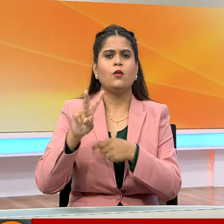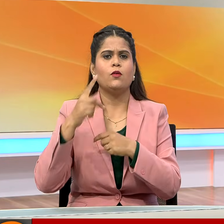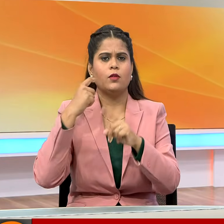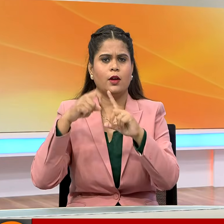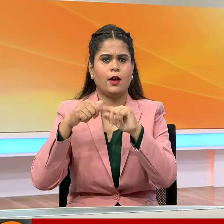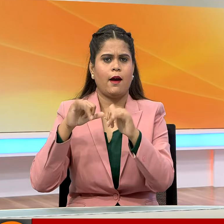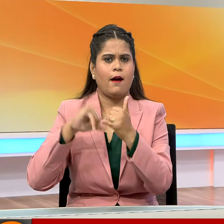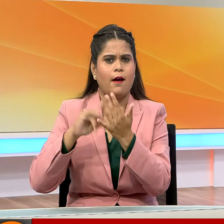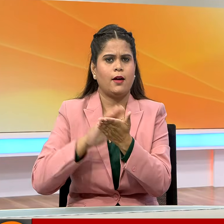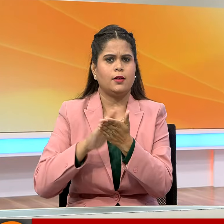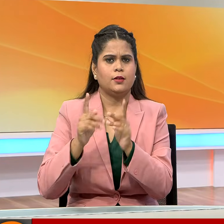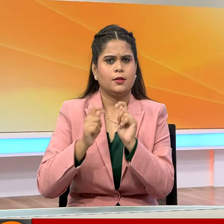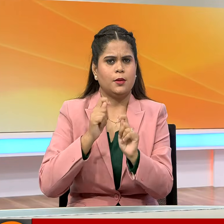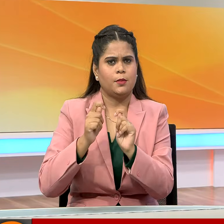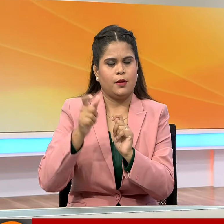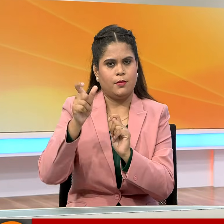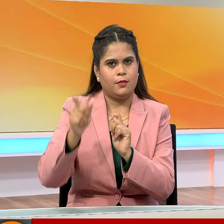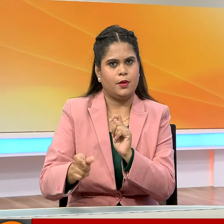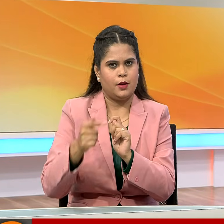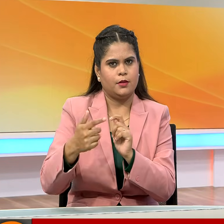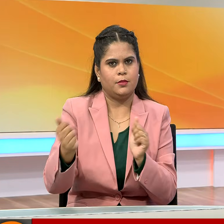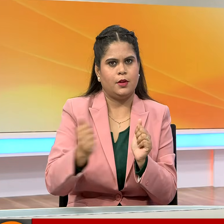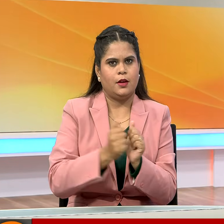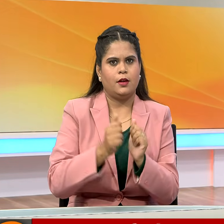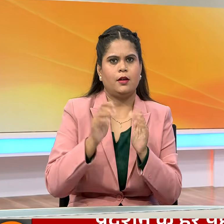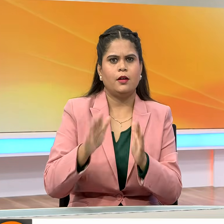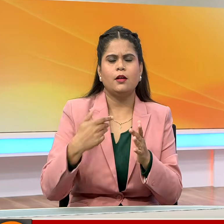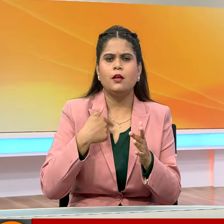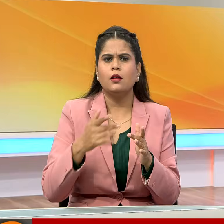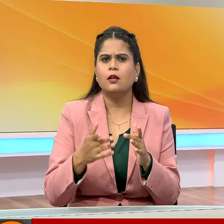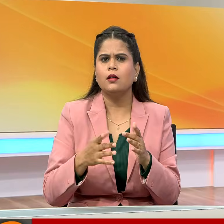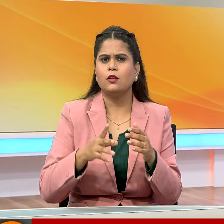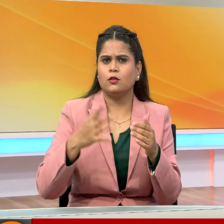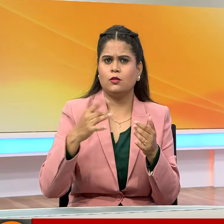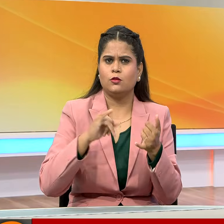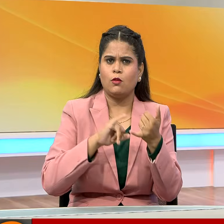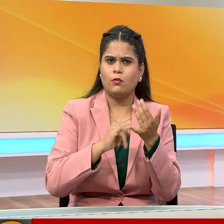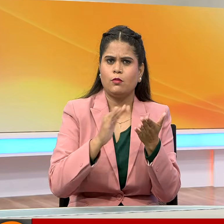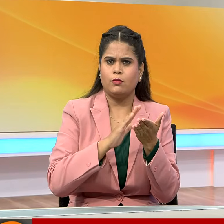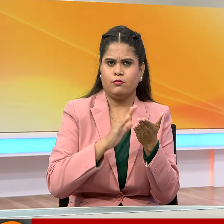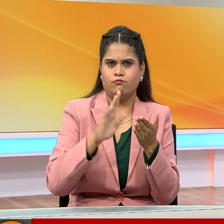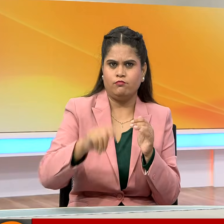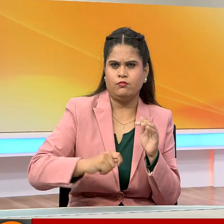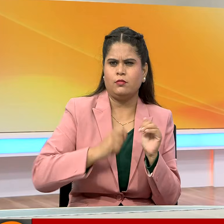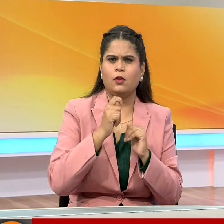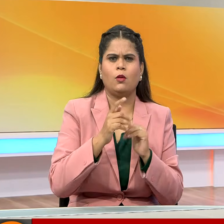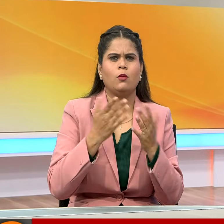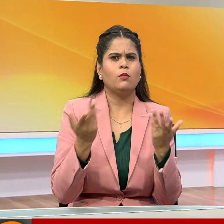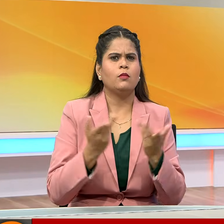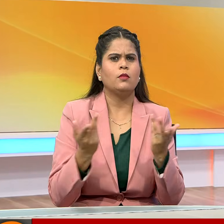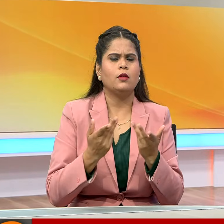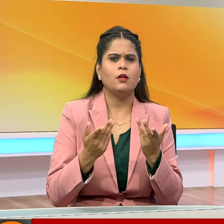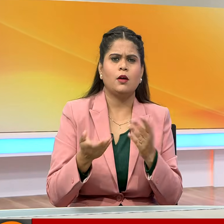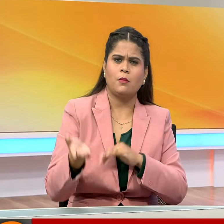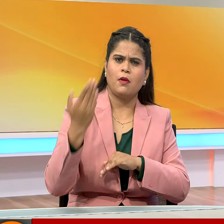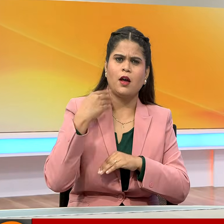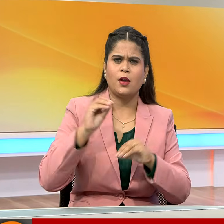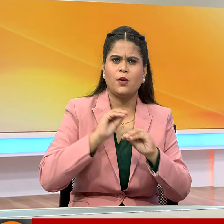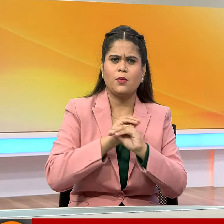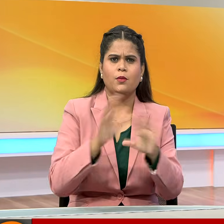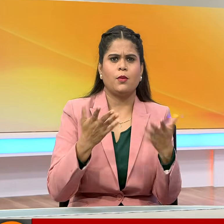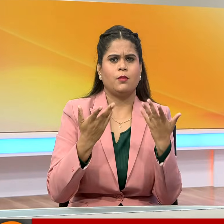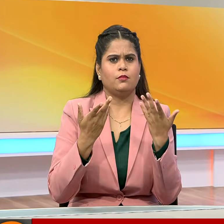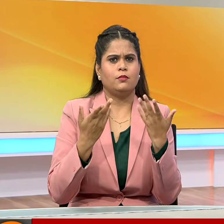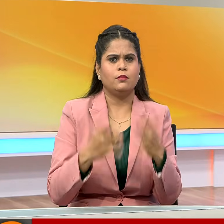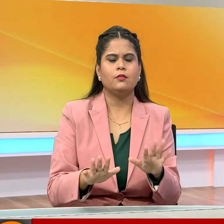ताज़ा जानकारी मिल पा रही है? किस तरीके से एक बड़ा कदम यहाँ पर उठाया है सुप्रीम कोर्ट ने? बिल्कुल, देखिए, सुप्रीम कोर्ट ने पहले भी इस बात के संकेत दिए